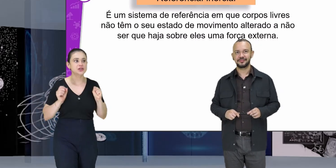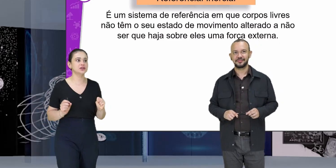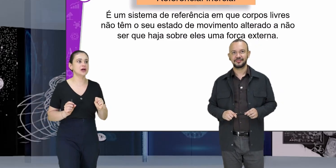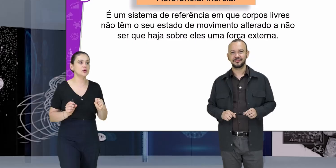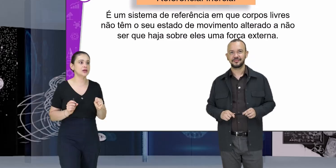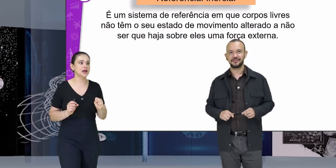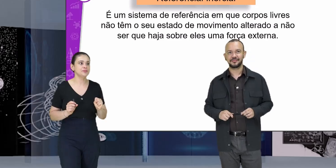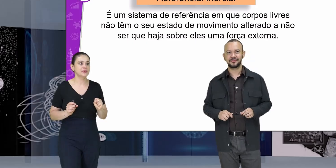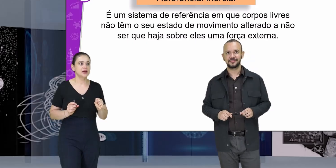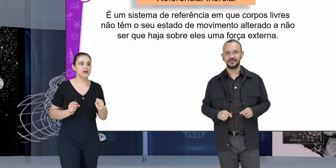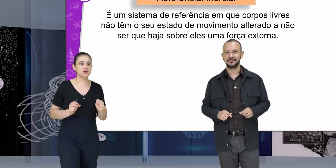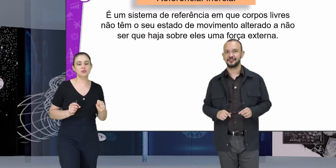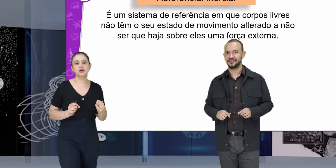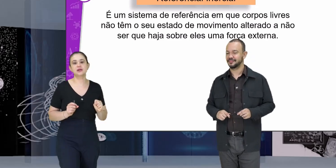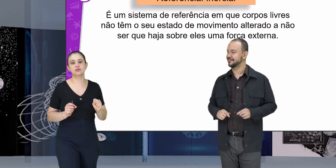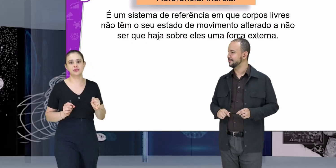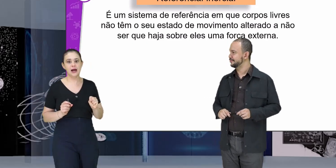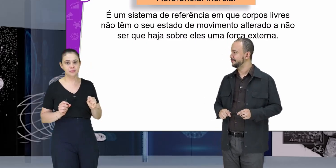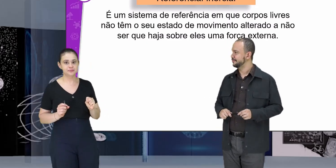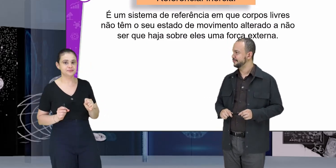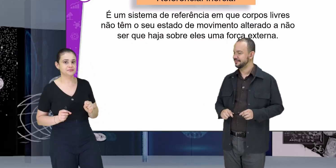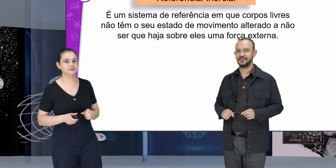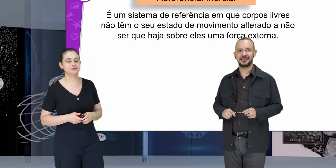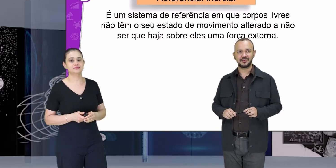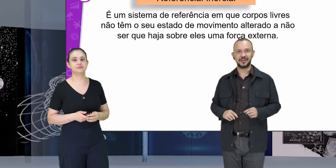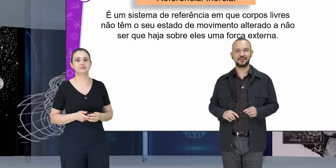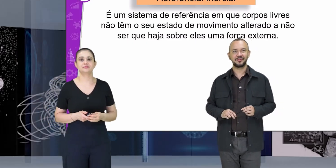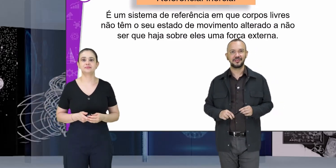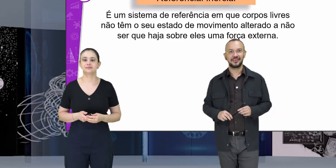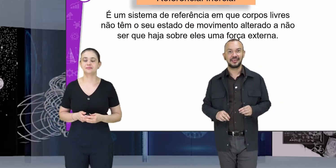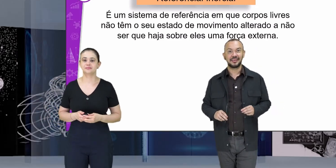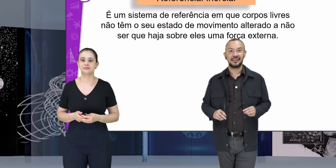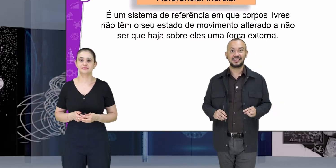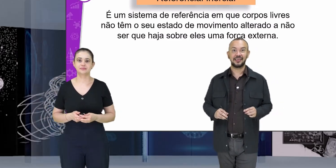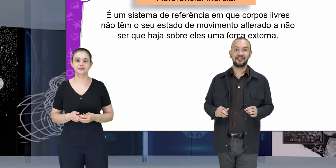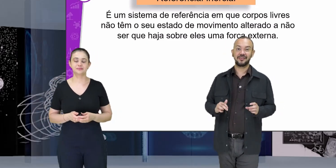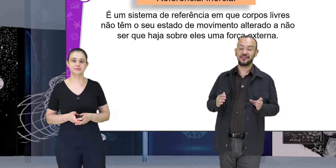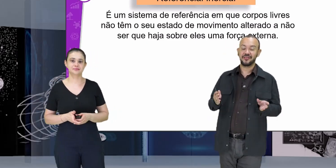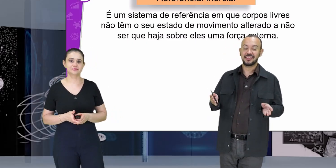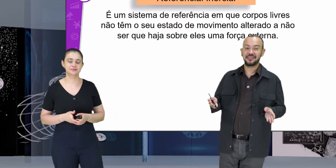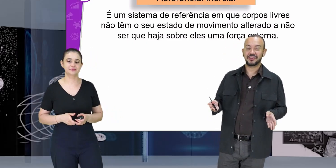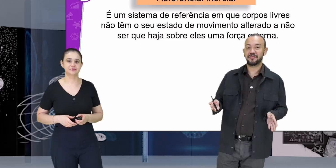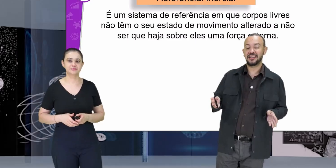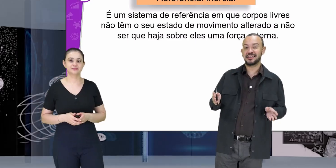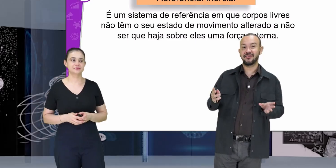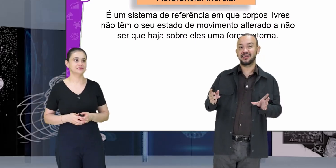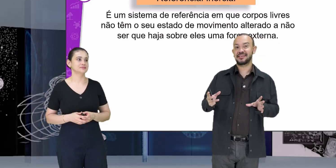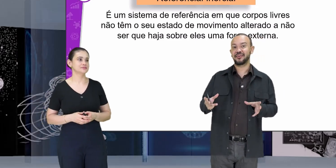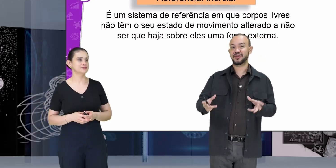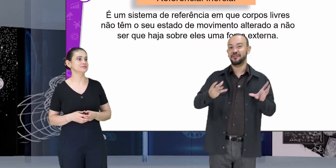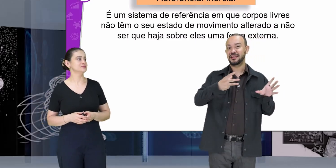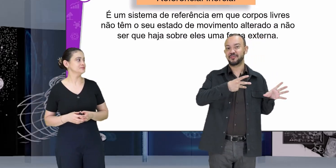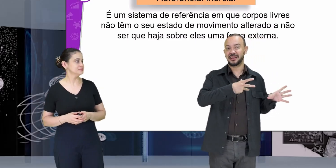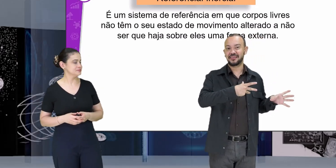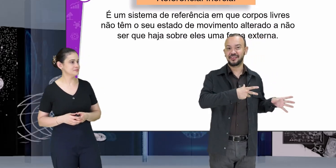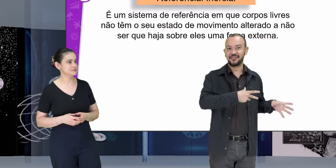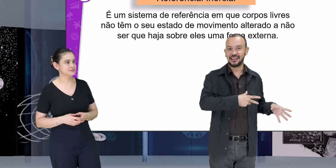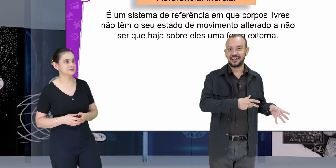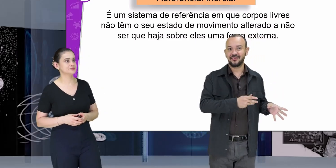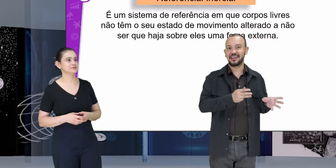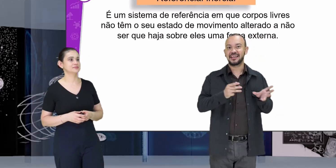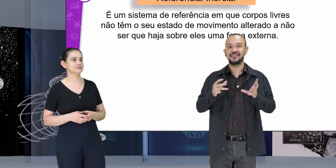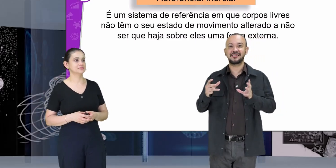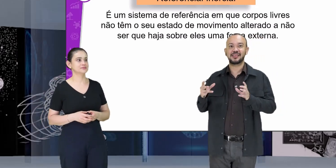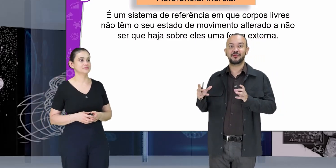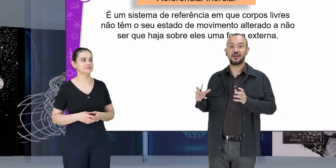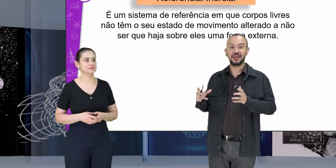que a gente está o quê? Estudando, tá? Isso mesmo. Então, o conceito de referencial inercial já foi trabalhado na outra